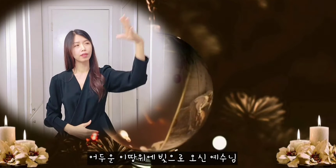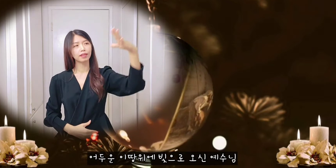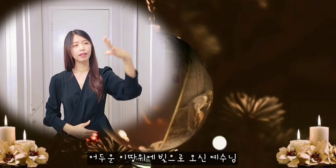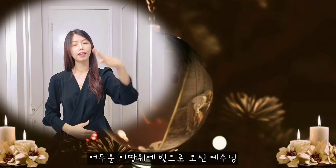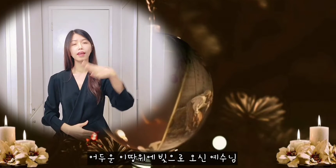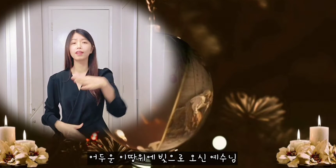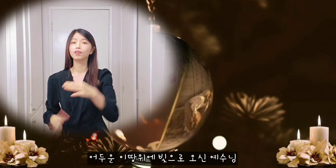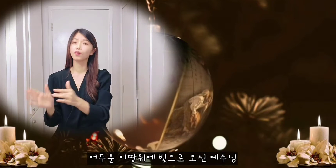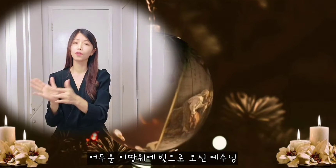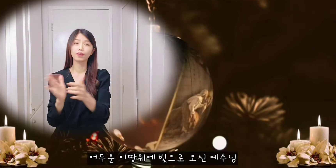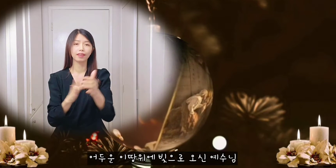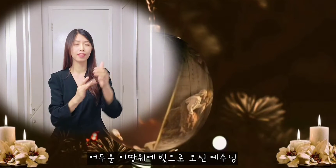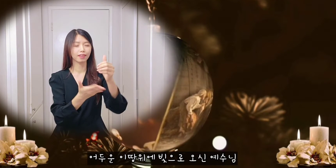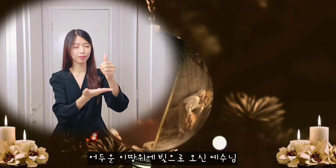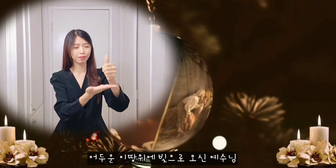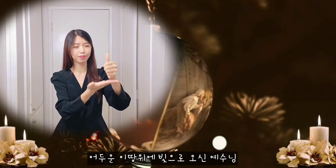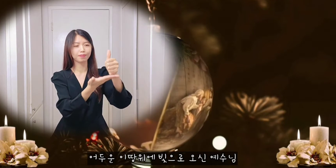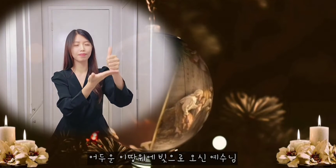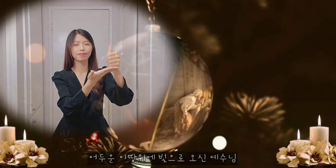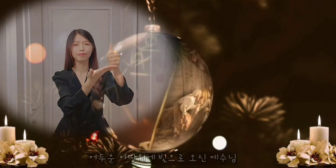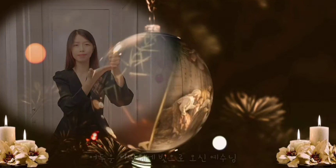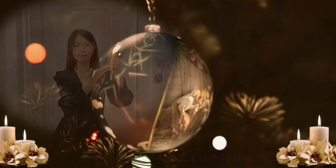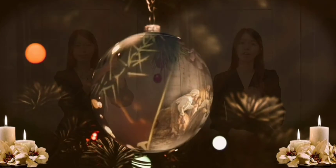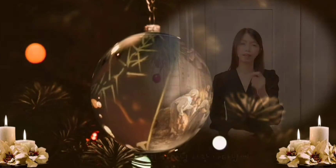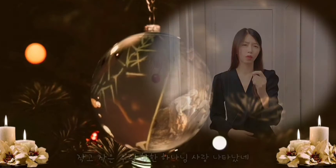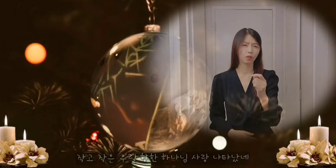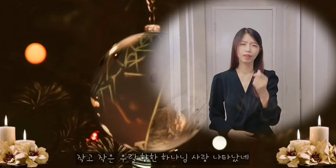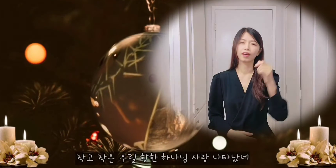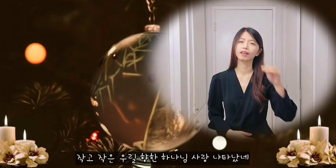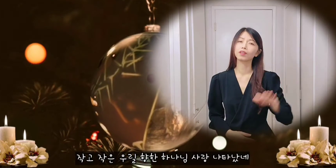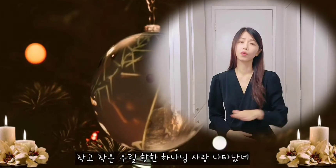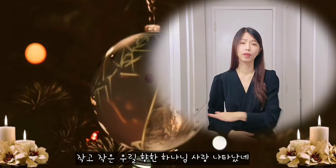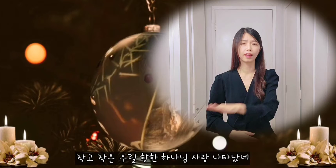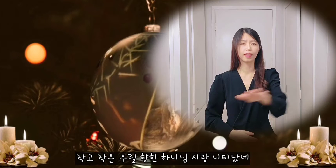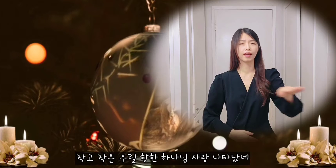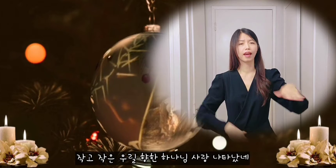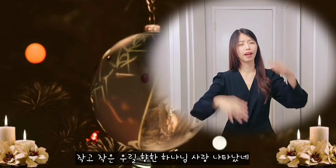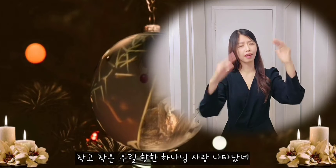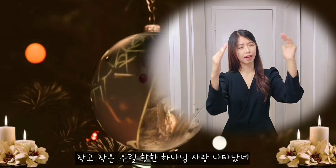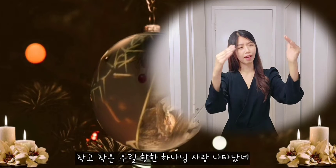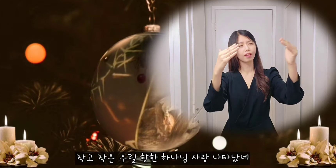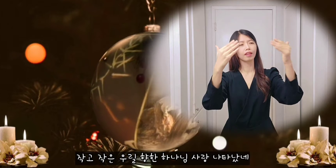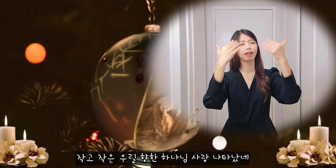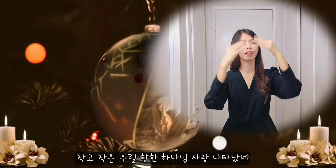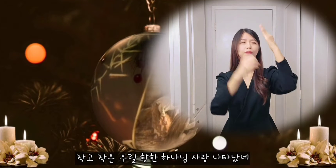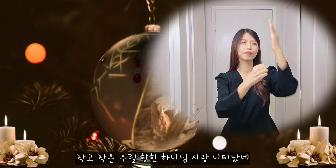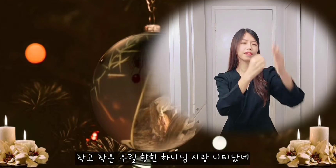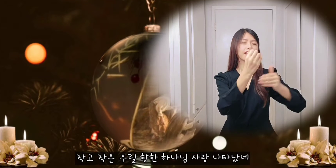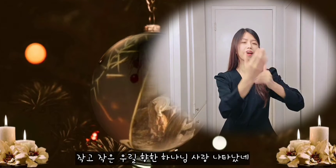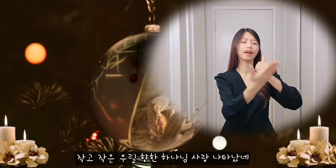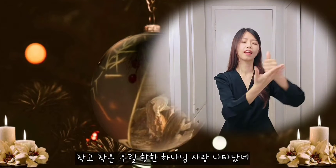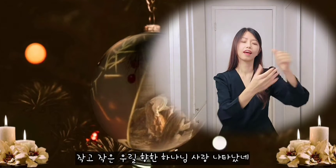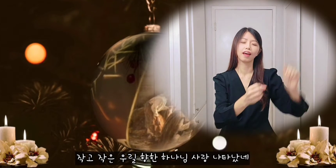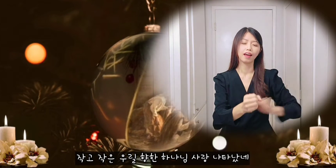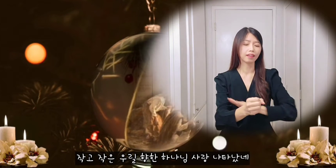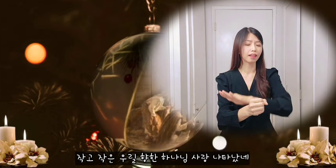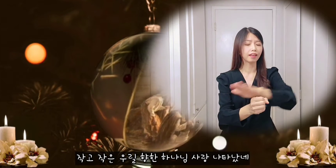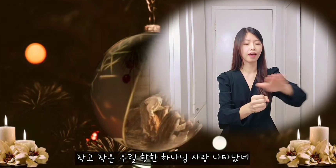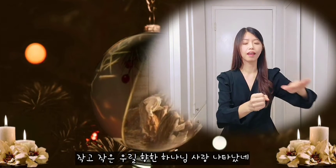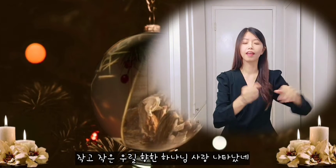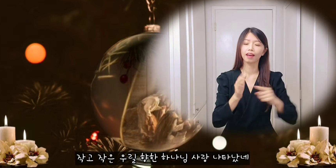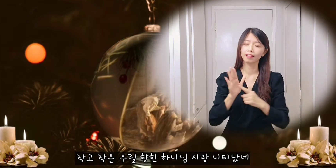빛으로 오신 예수님, 작고 작은 우리를 향한 하나님